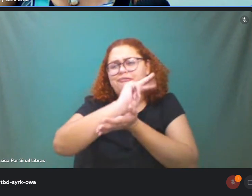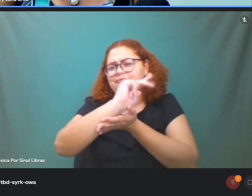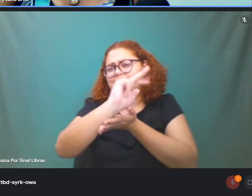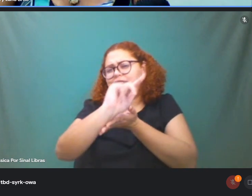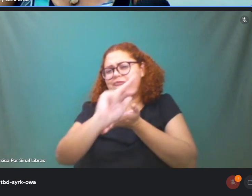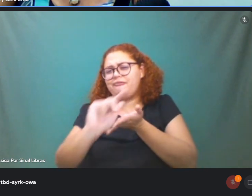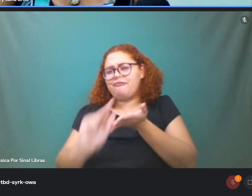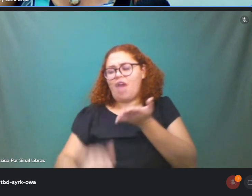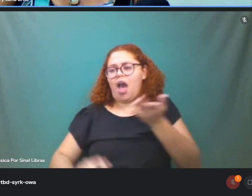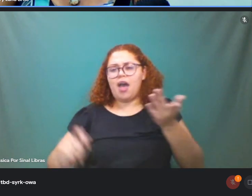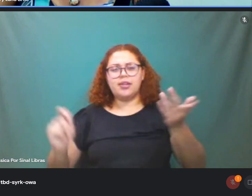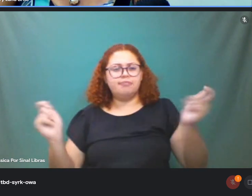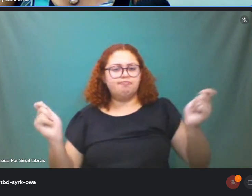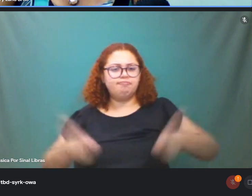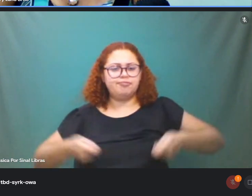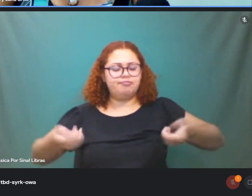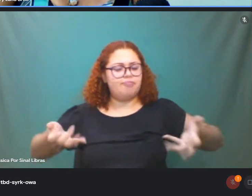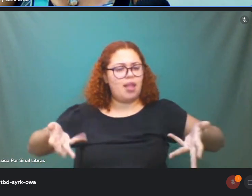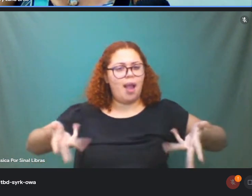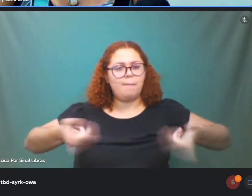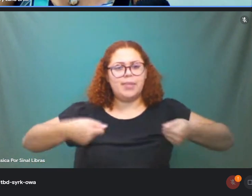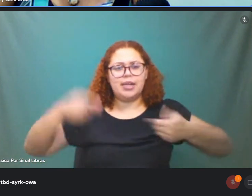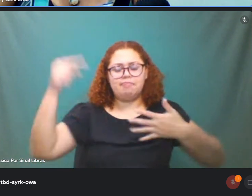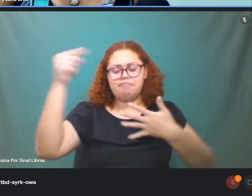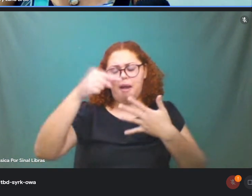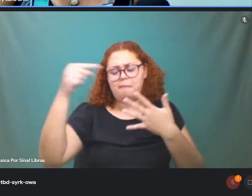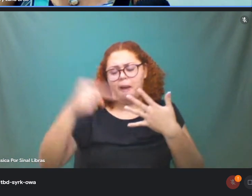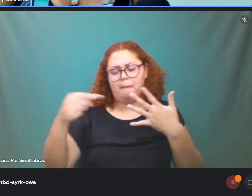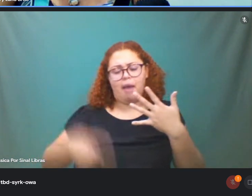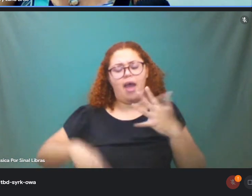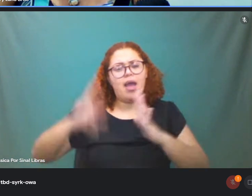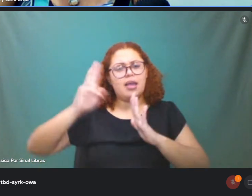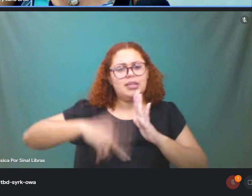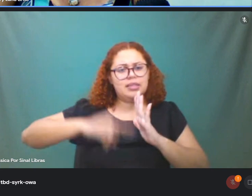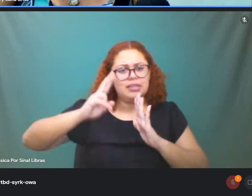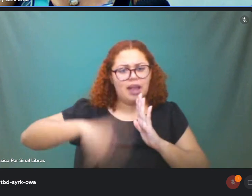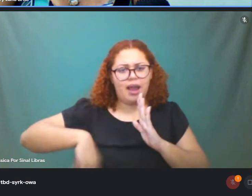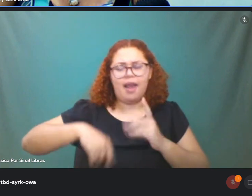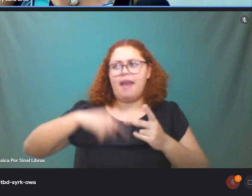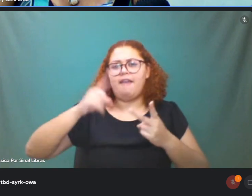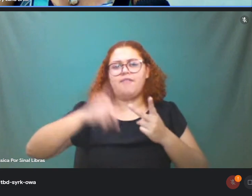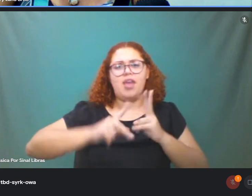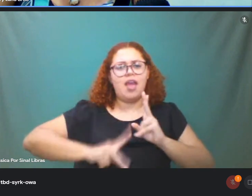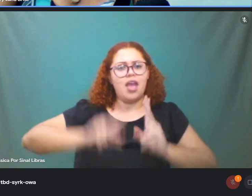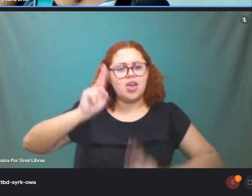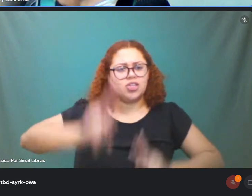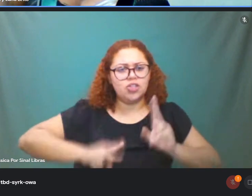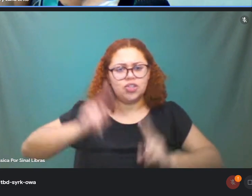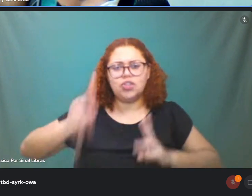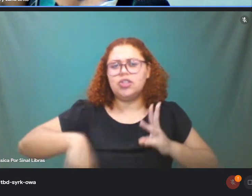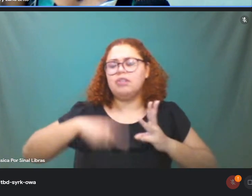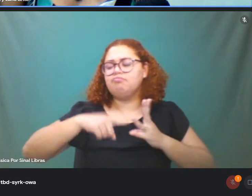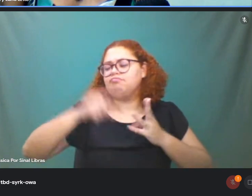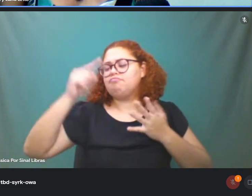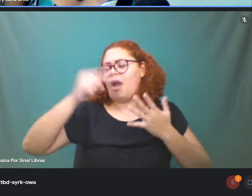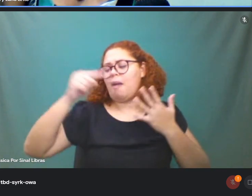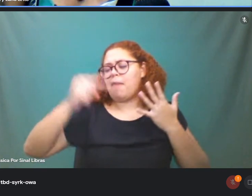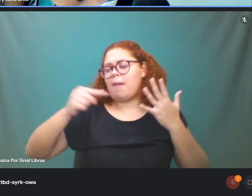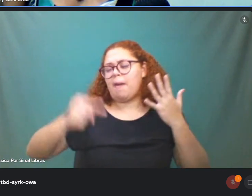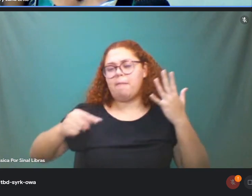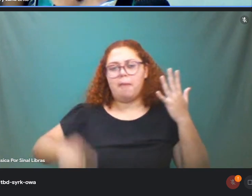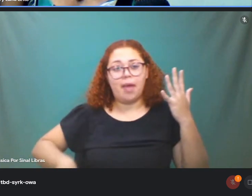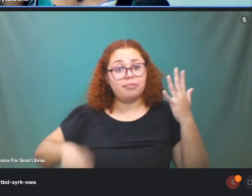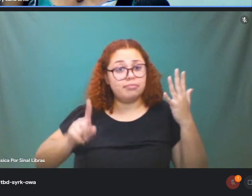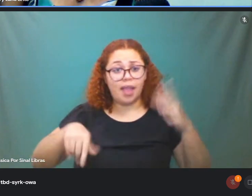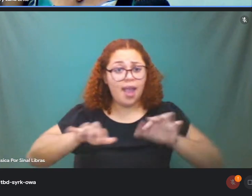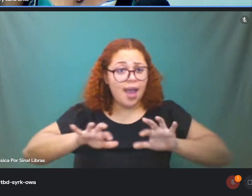roteiro, ela atua, ela edita. É quando a gente vê mesmo, gente, as pessoas... Sabe aquele tipo, quando a gente estava falando da acessibilidade,